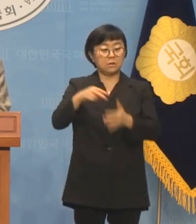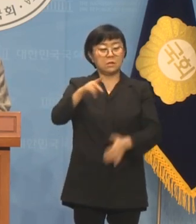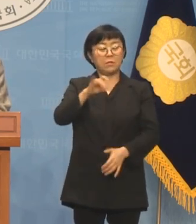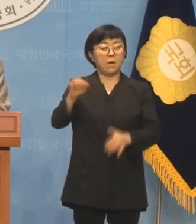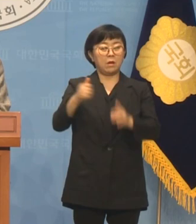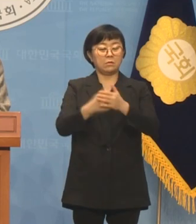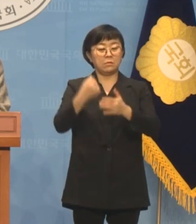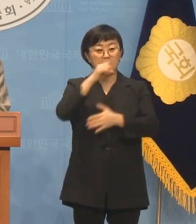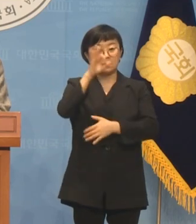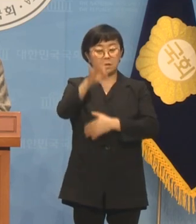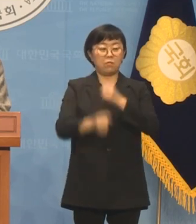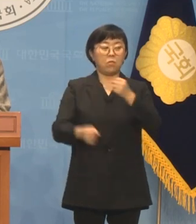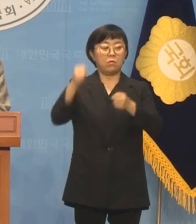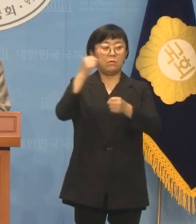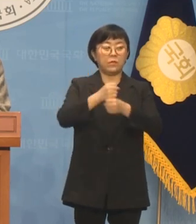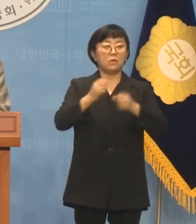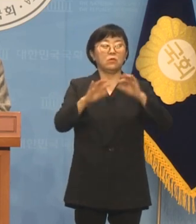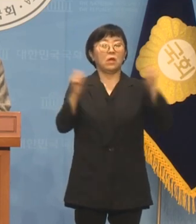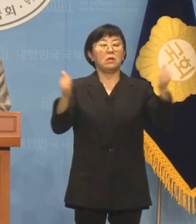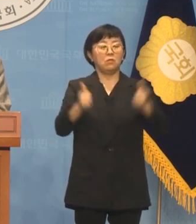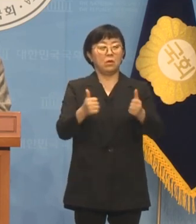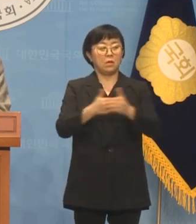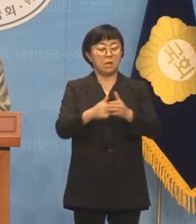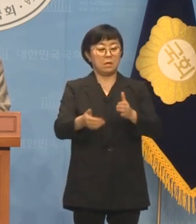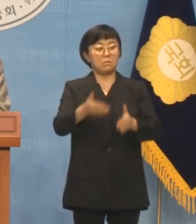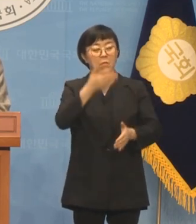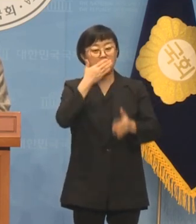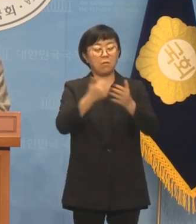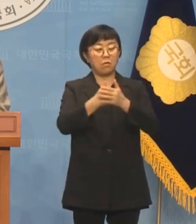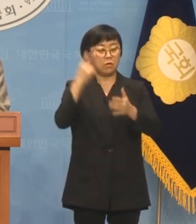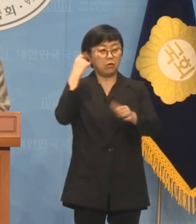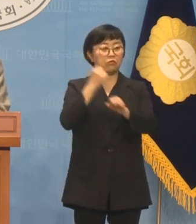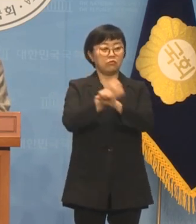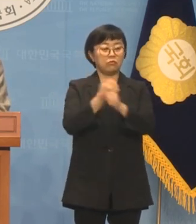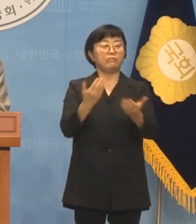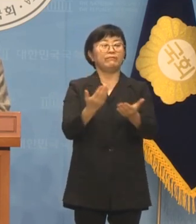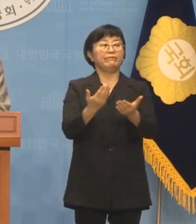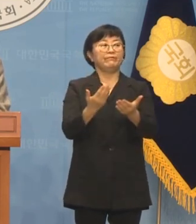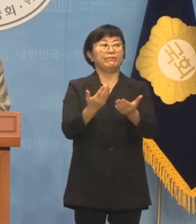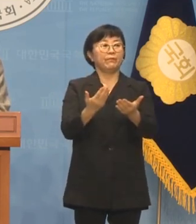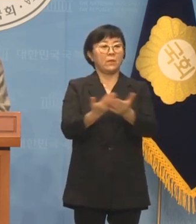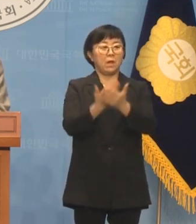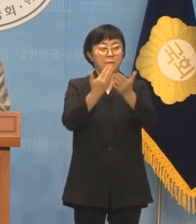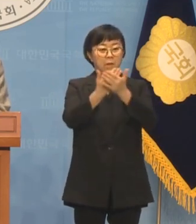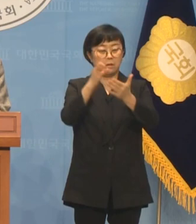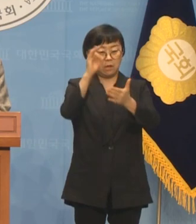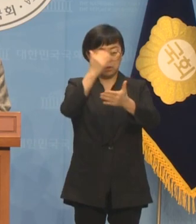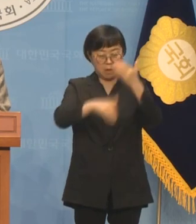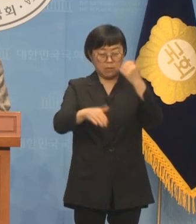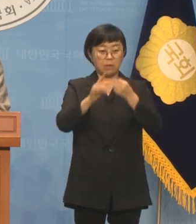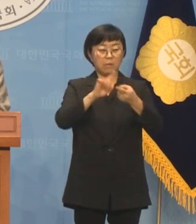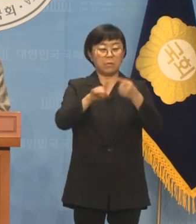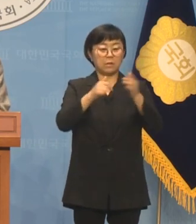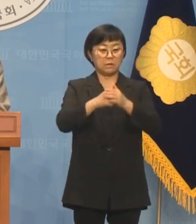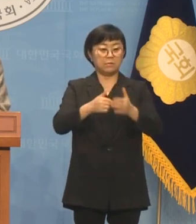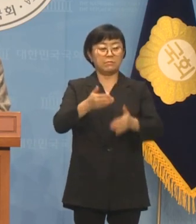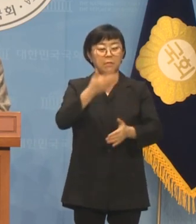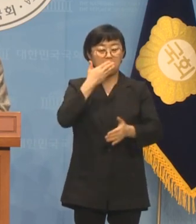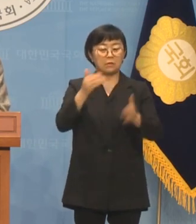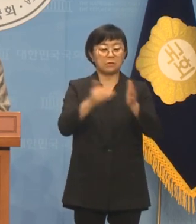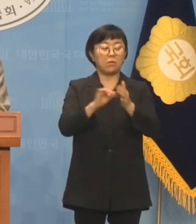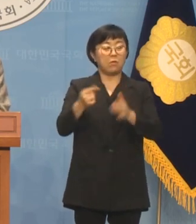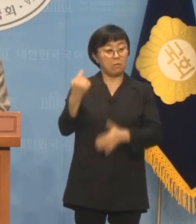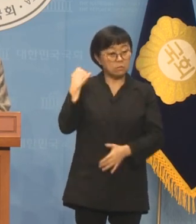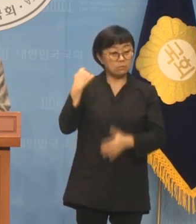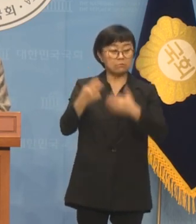복원하라는 전북지역 국회의원의 입을 막았고 R&D 예산의 회복을 호소하는 카이스트 졸업생의 입을 막았으며